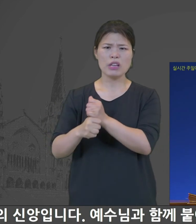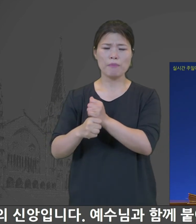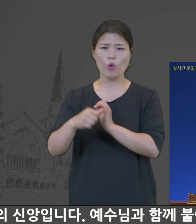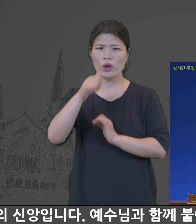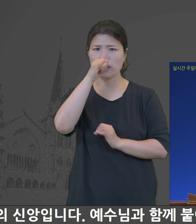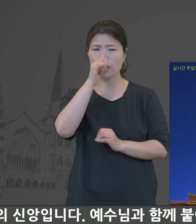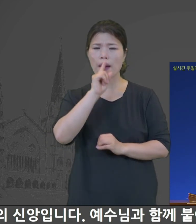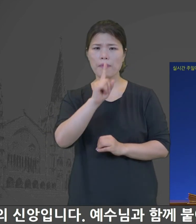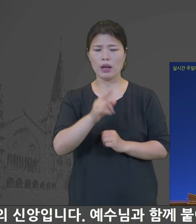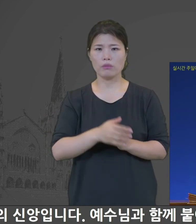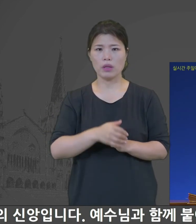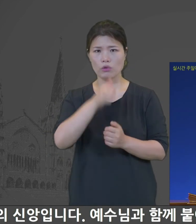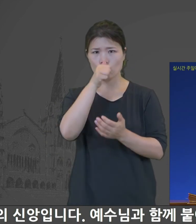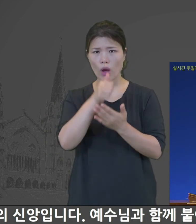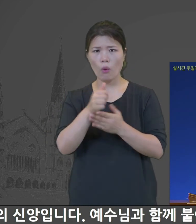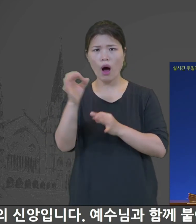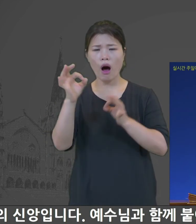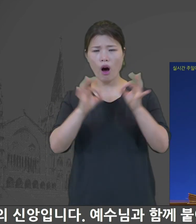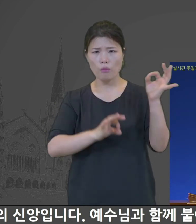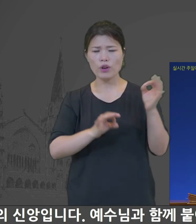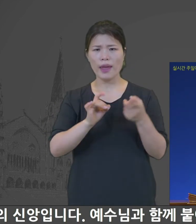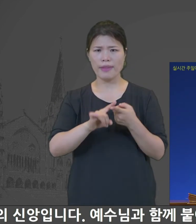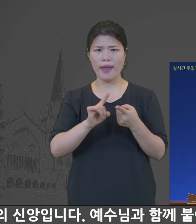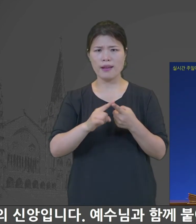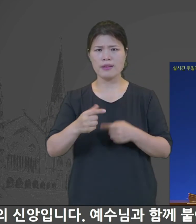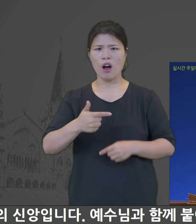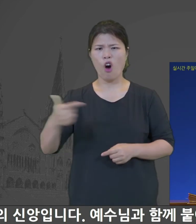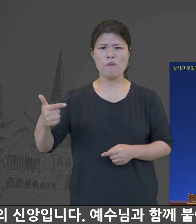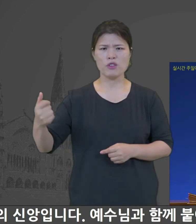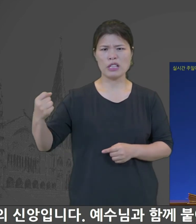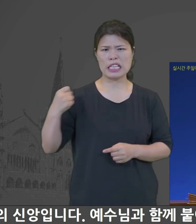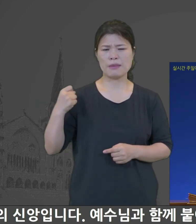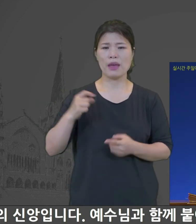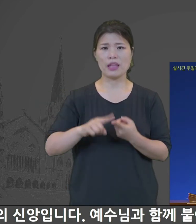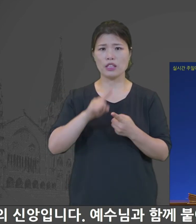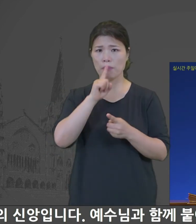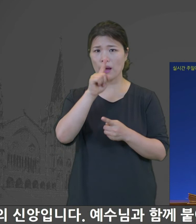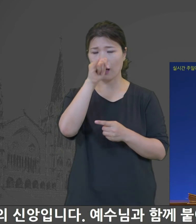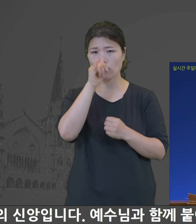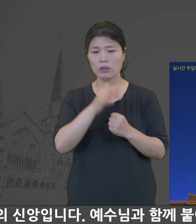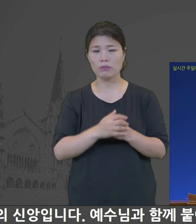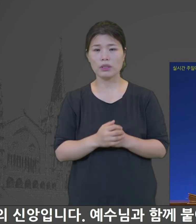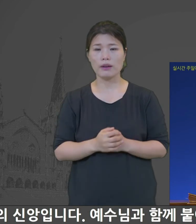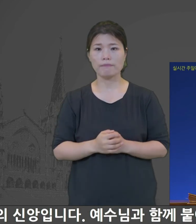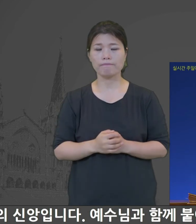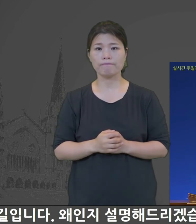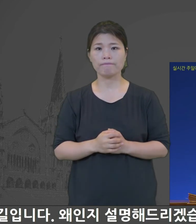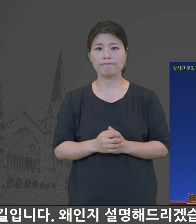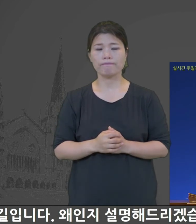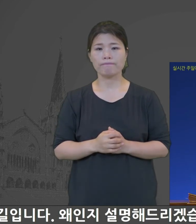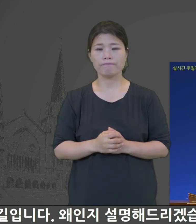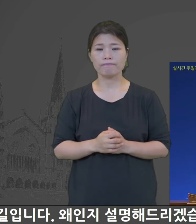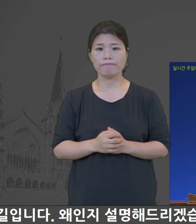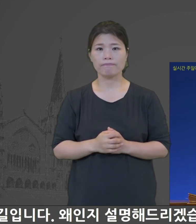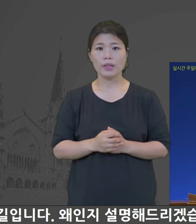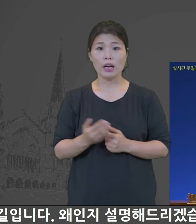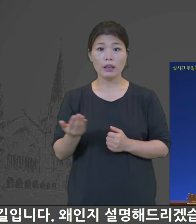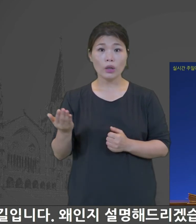허물로 죽었다. 엄청난 힘이. 세 가지로 이렇게 드렸습니다. 엄청난 힘이 붙들고 있는 거예요.